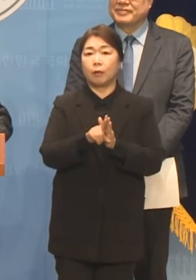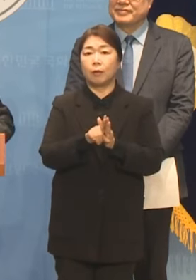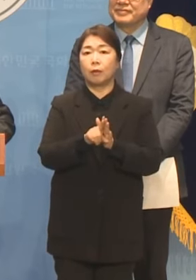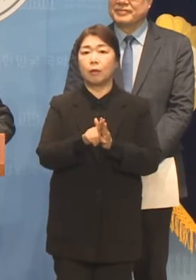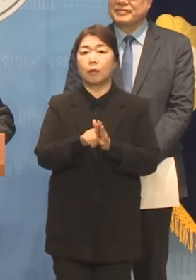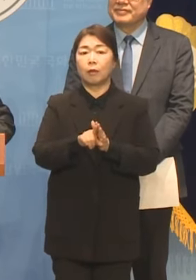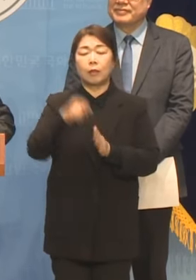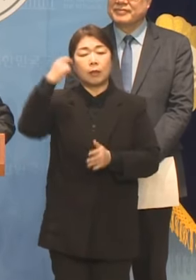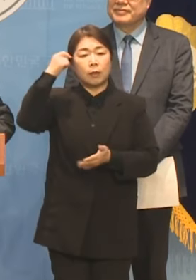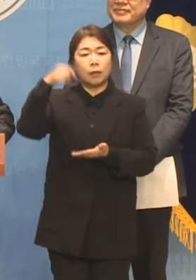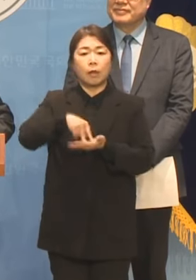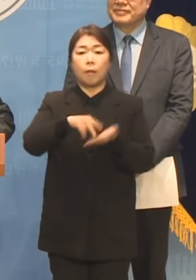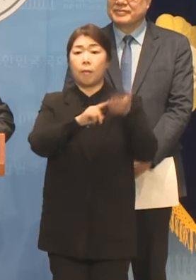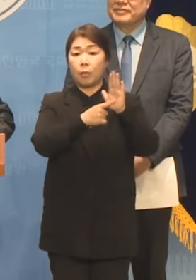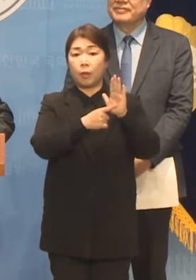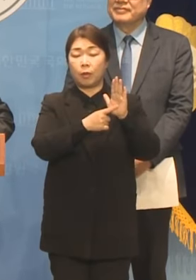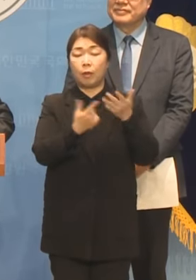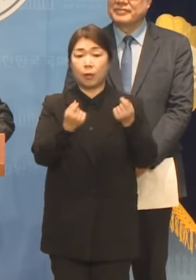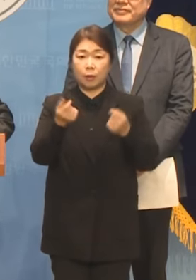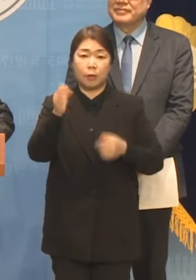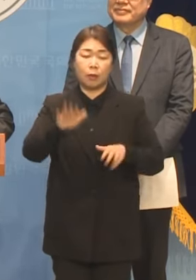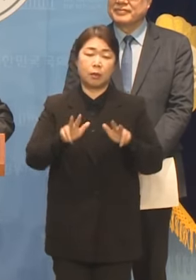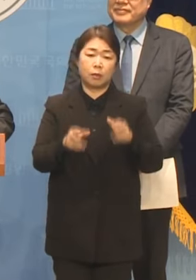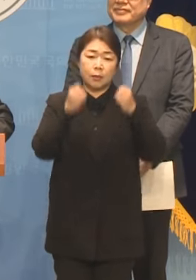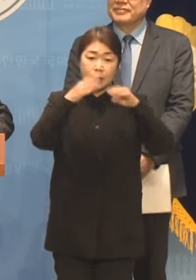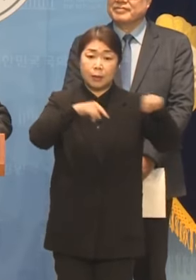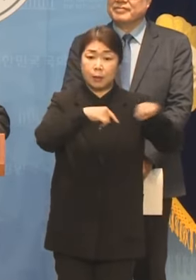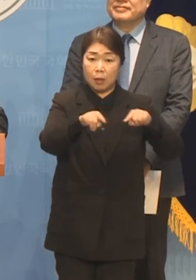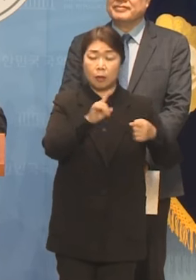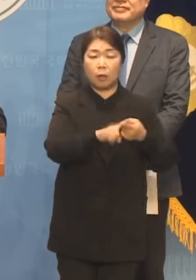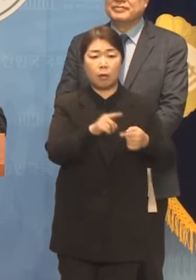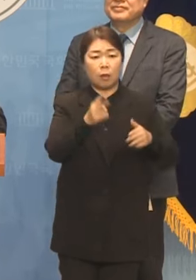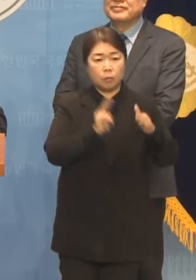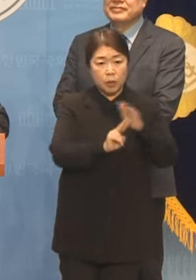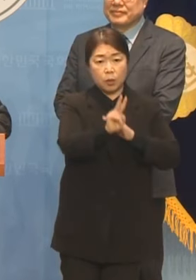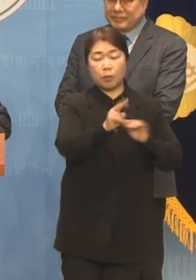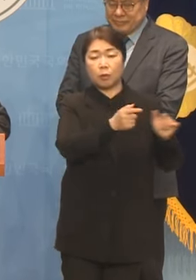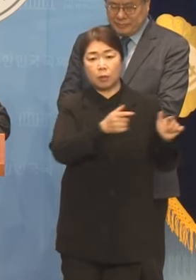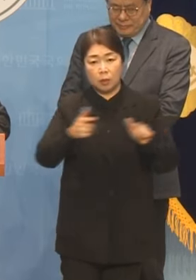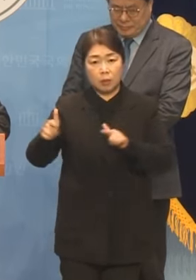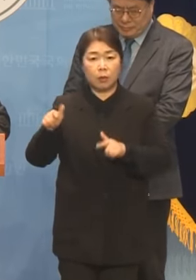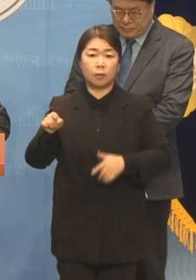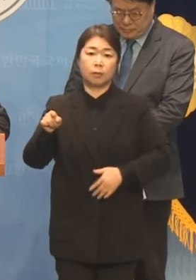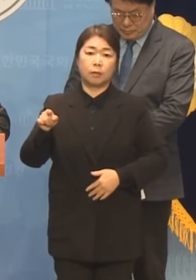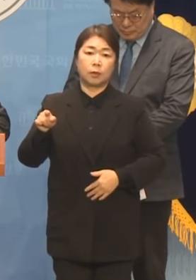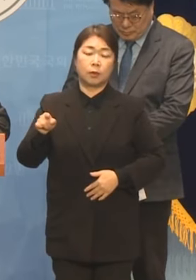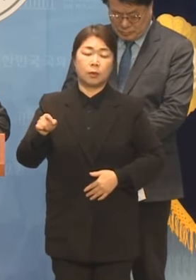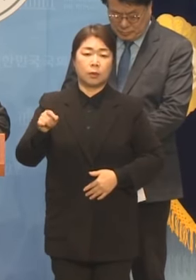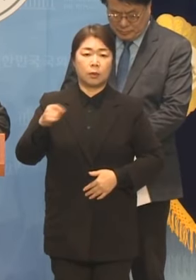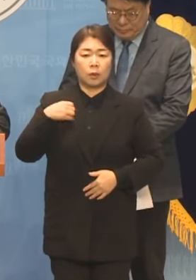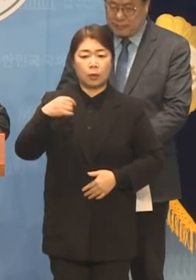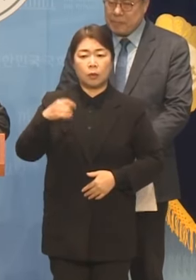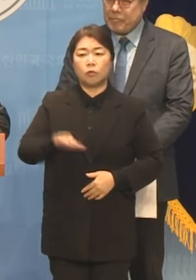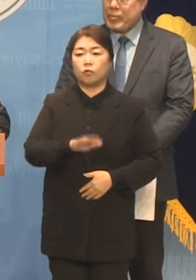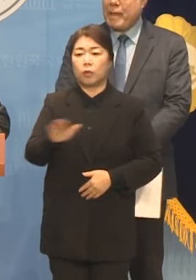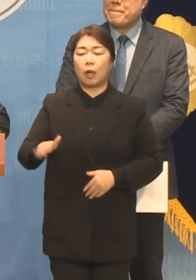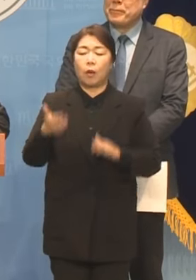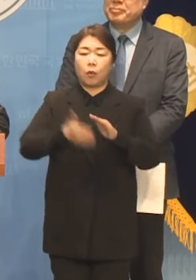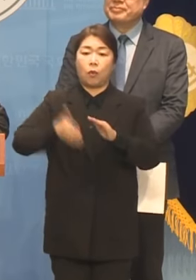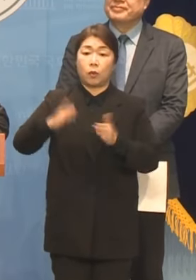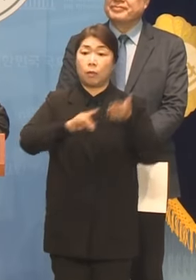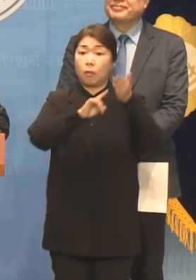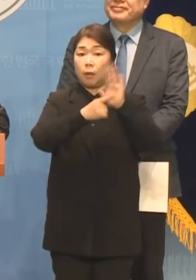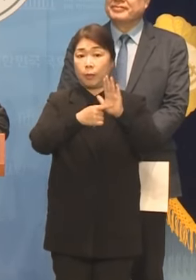소회를 밝히는 자리인데 어 지금 신당의 비전이나 이런 부분에 대해서는 제가 아직 저희가 아직 공식적으로